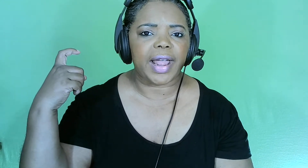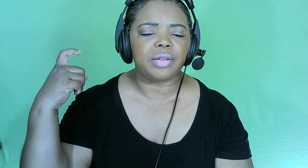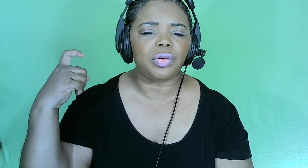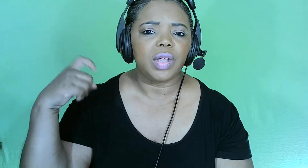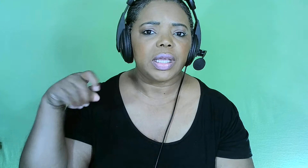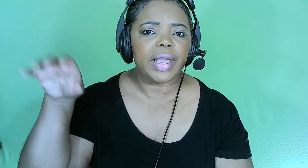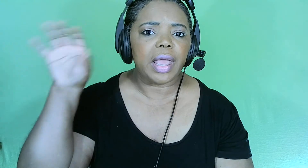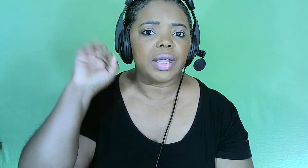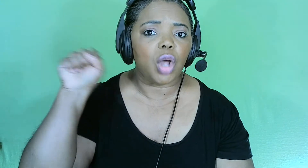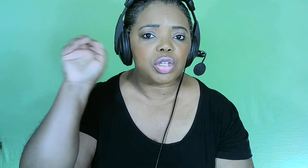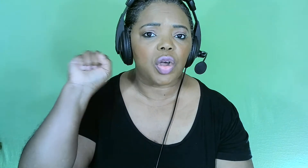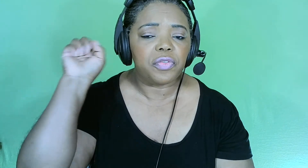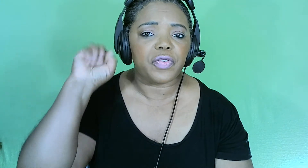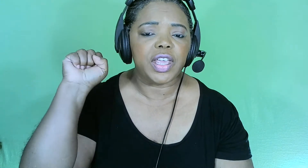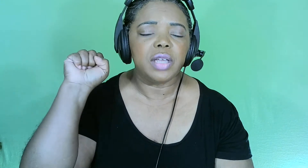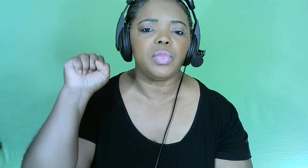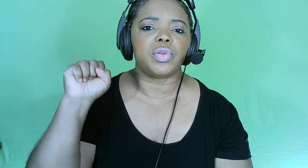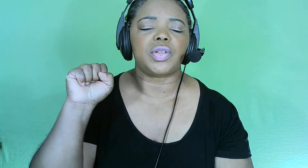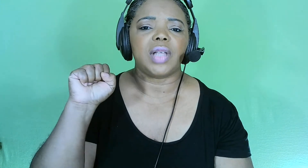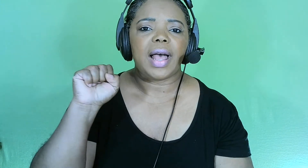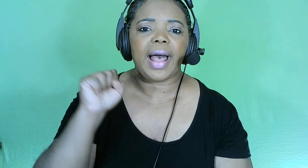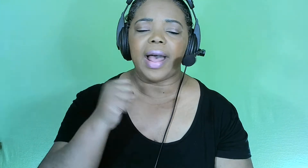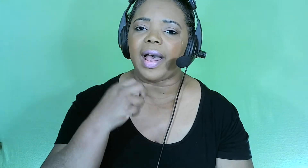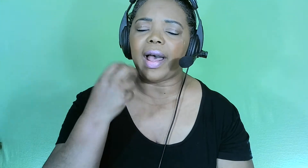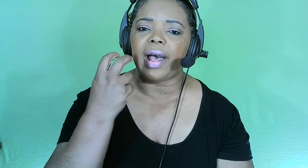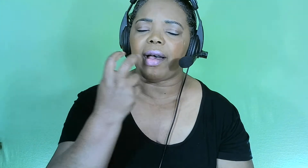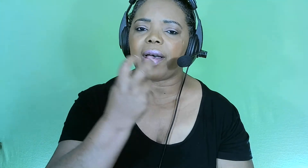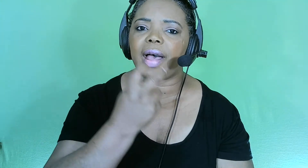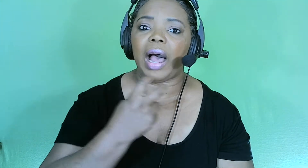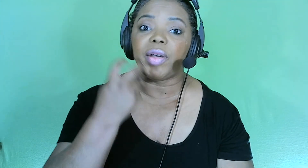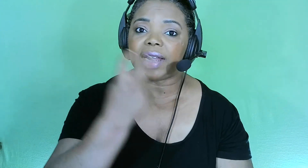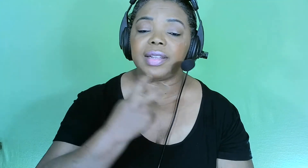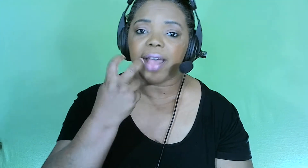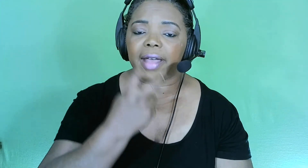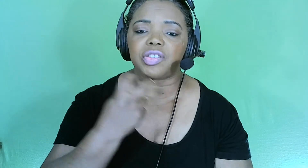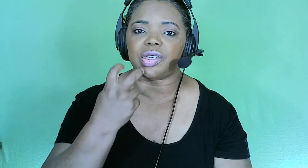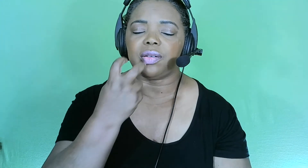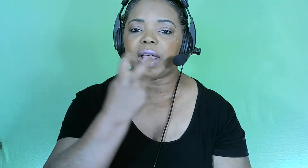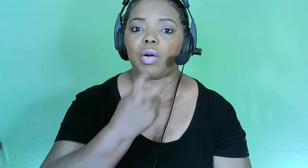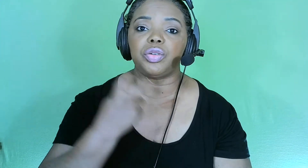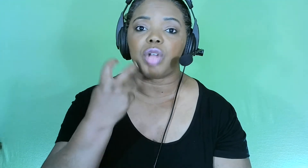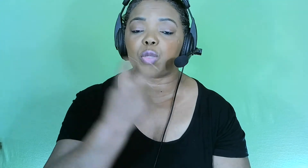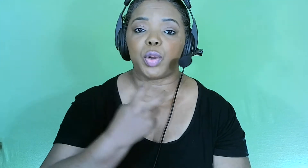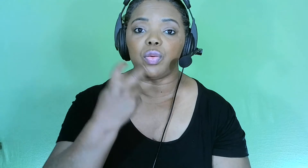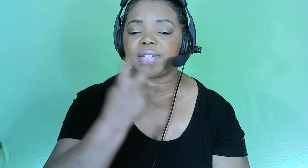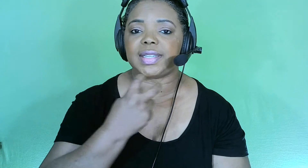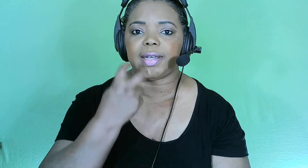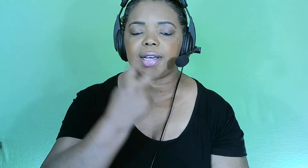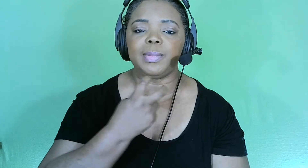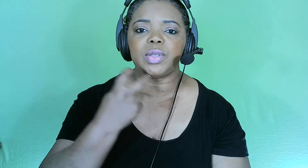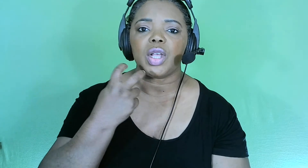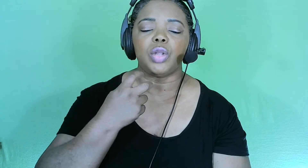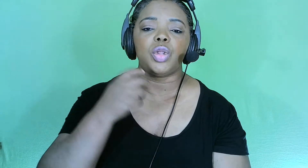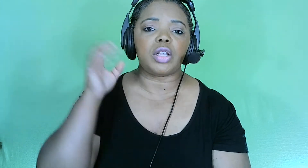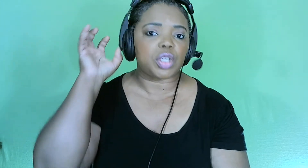certo? E nós ouvimos a oralidade, né? Quando nós pronunciamos, nós que